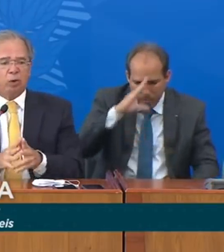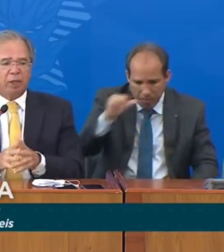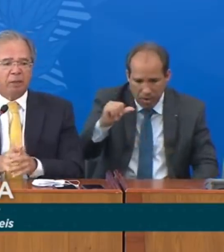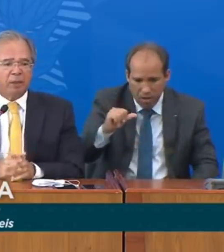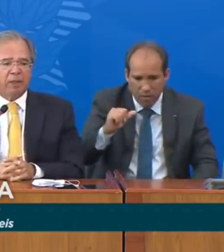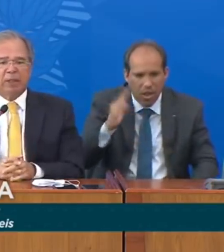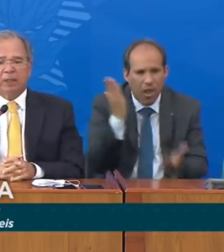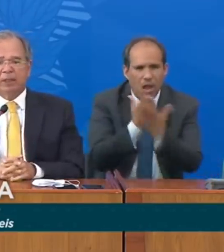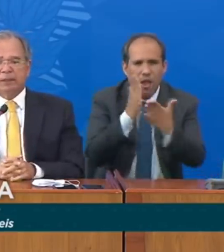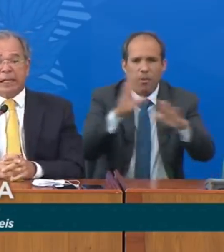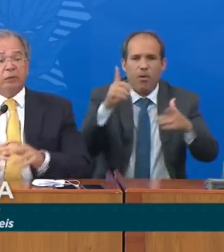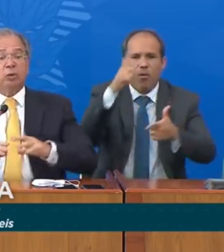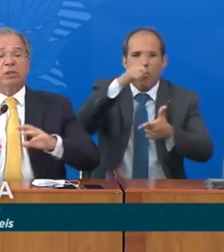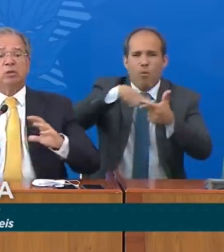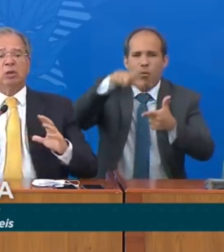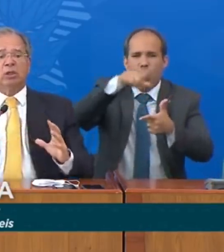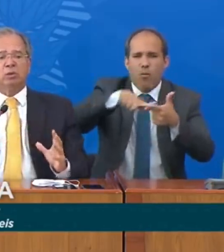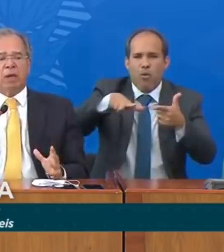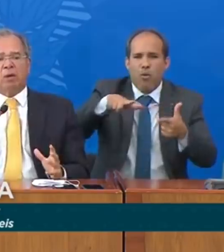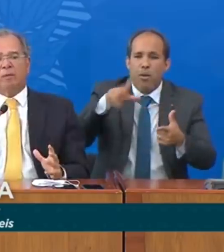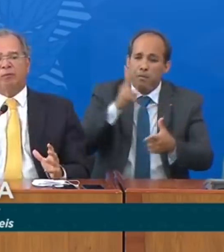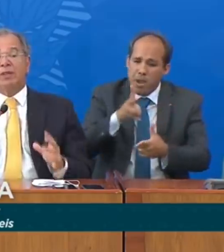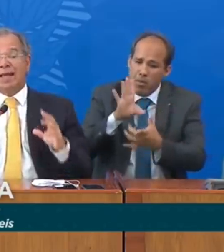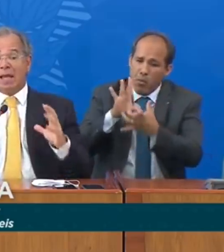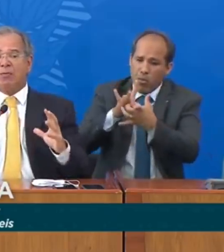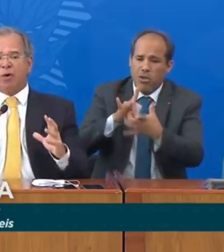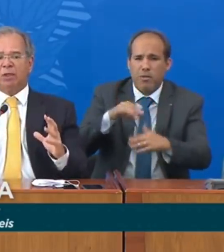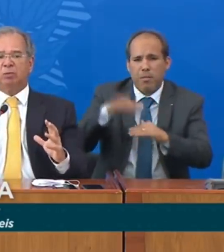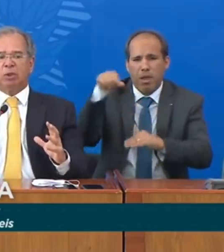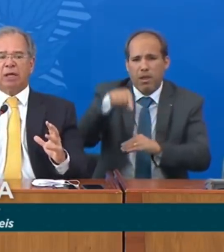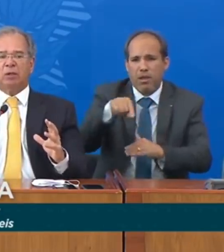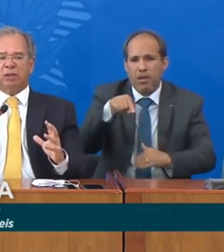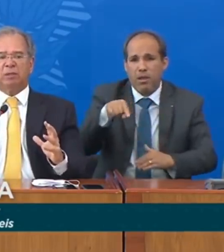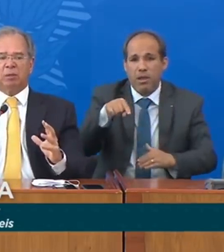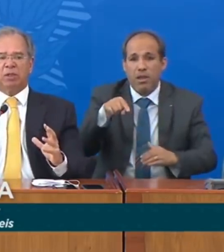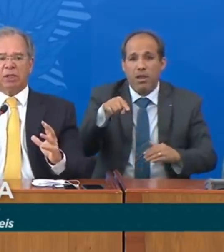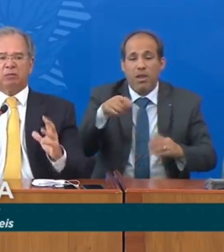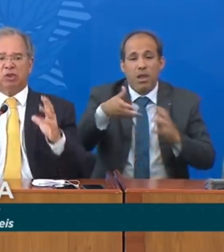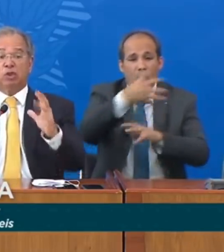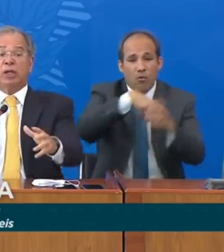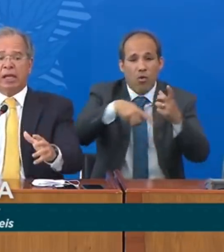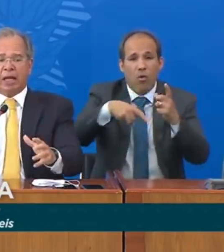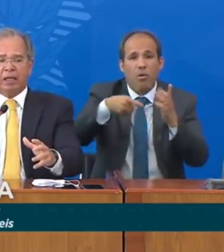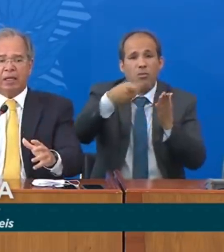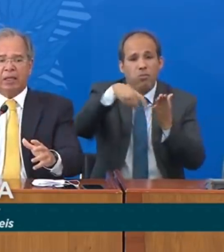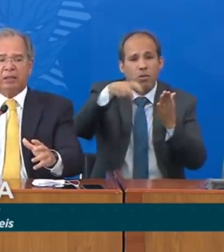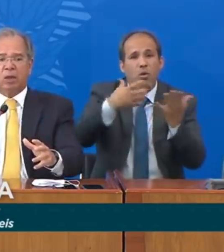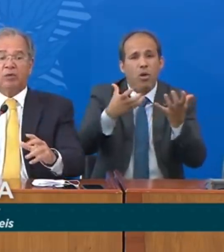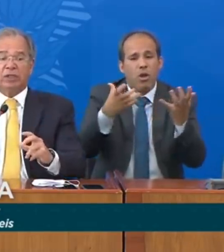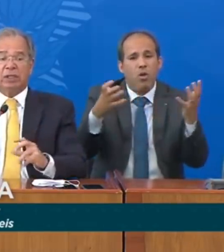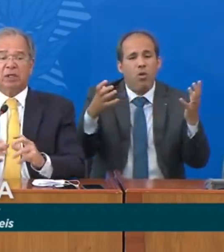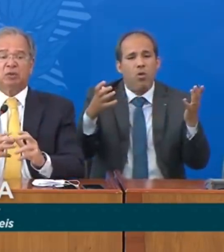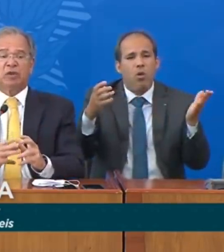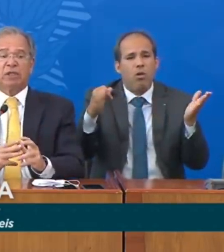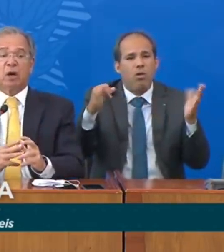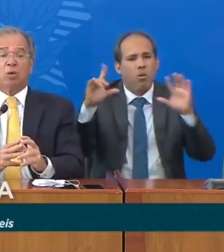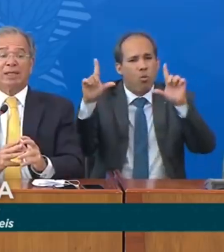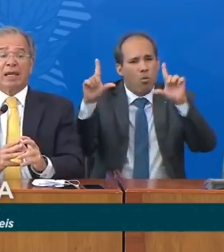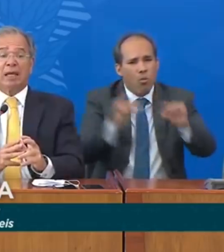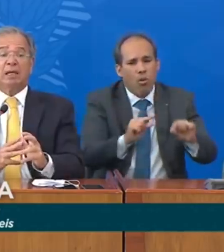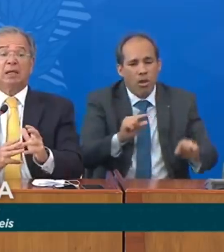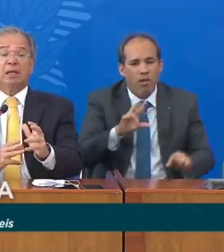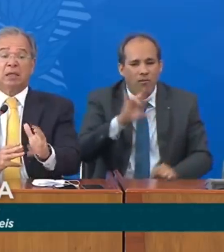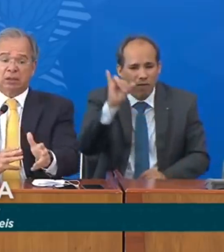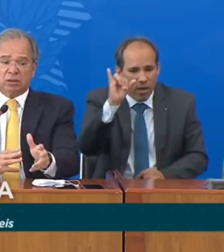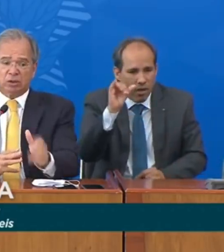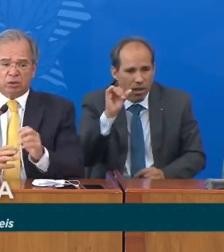atacar o problema dentro desse contexto maior. Na reforma tributária, nós sabemos que queremos desonerar. Talvez tenhamos que fazer algo